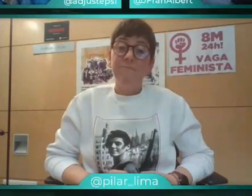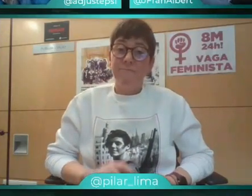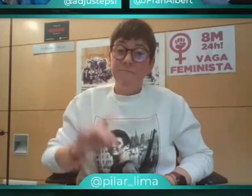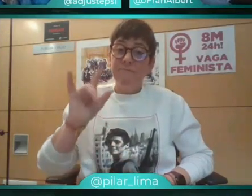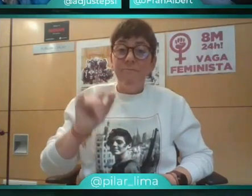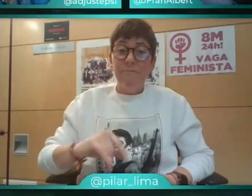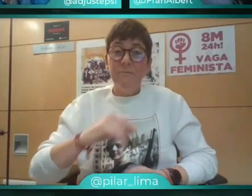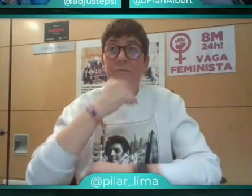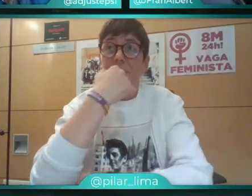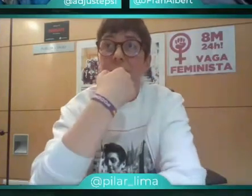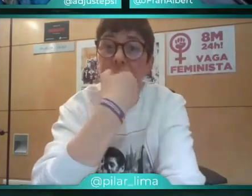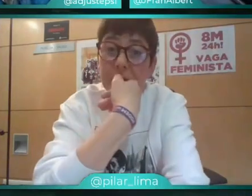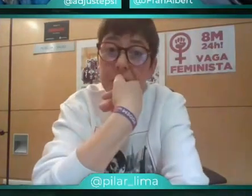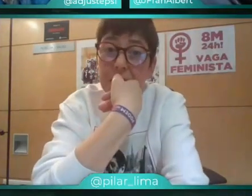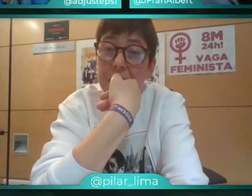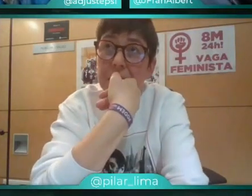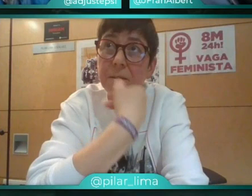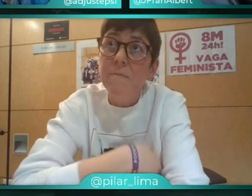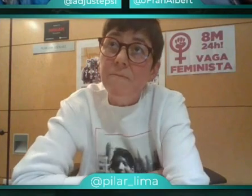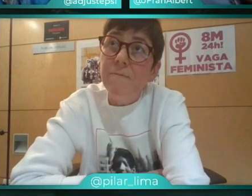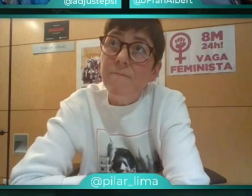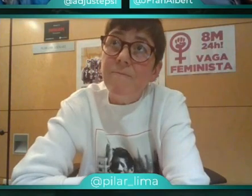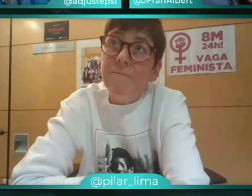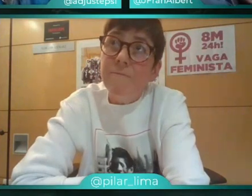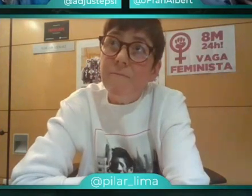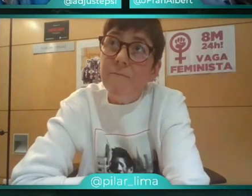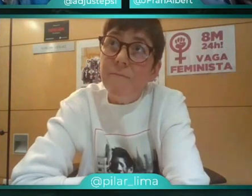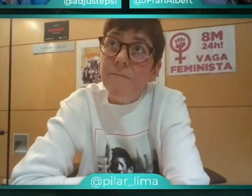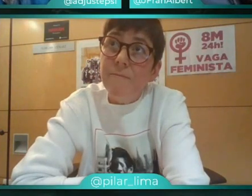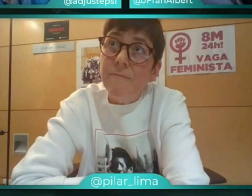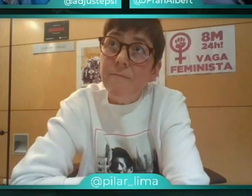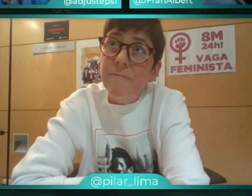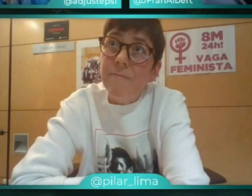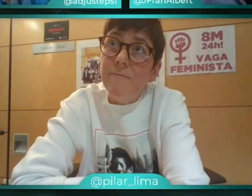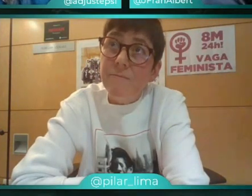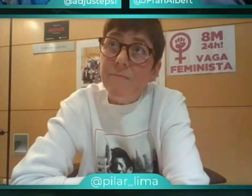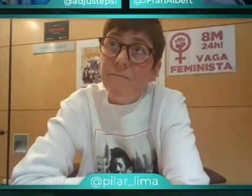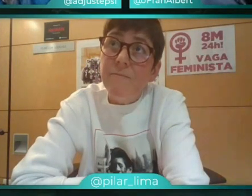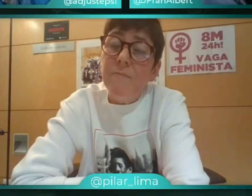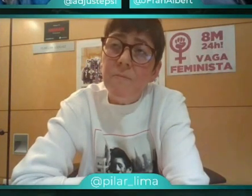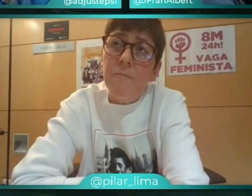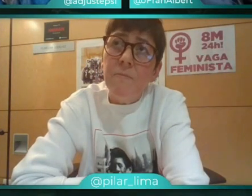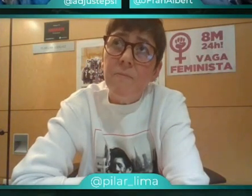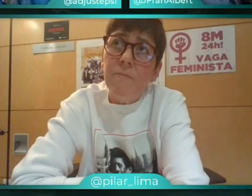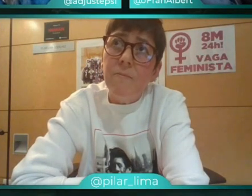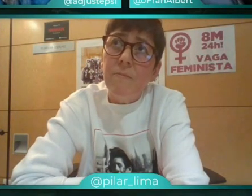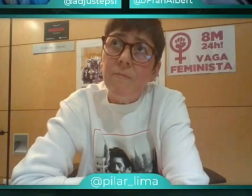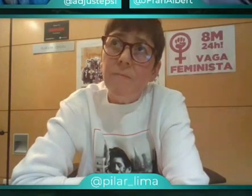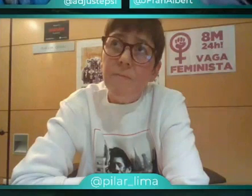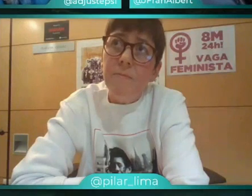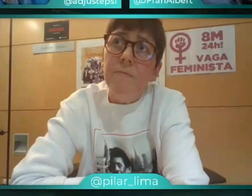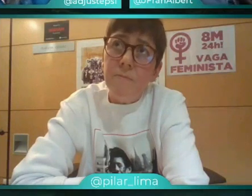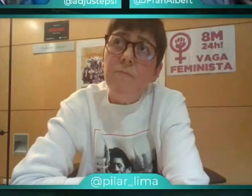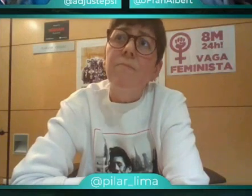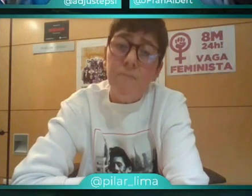ejemplo yo creo que lo hemos visto en el caso de blipsis es auténticamente espectacular pero también en el caso de Carla galeote en el